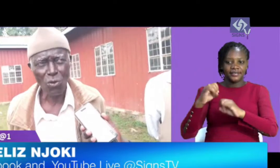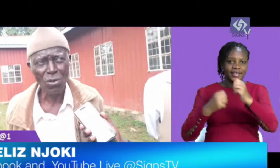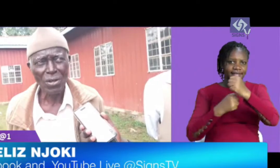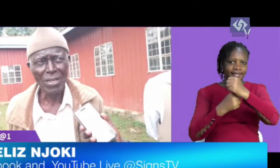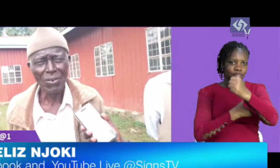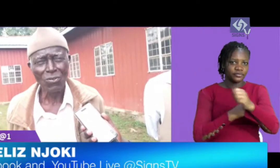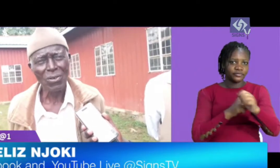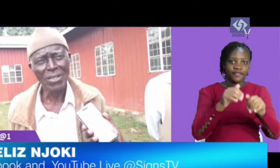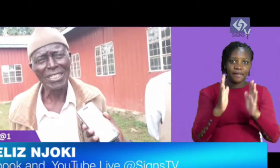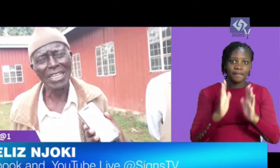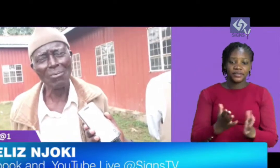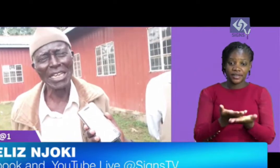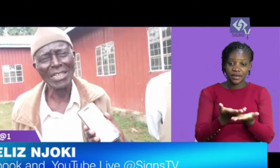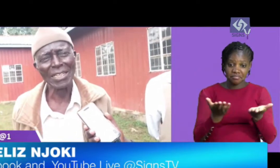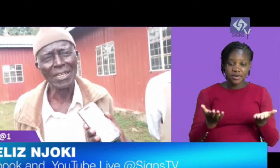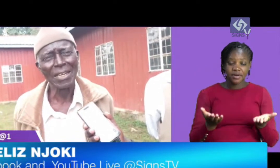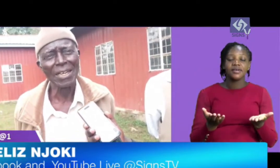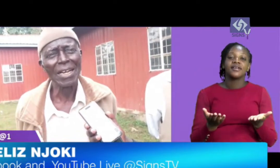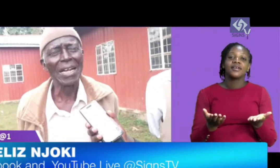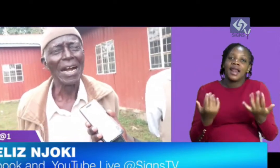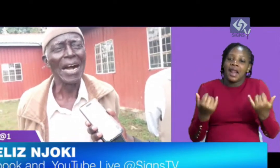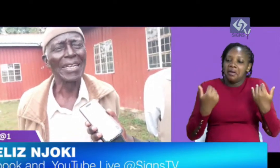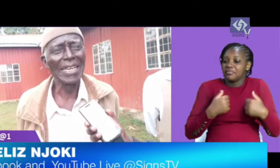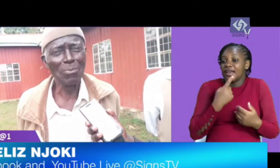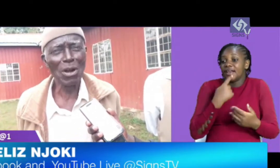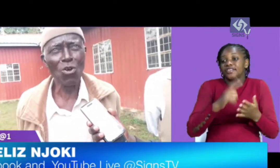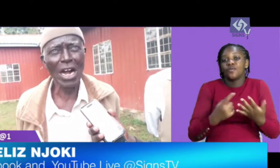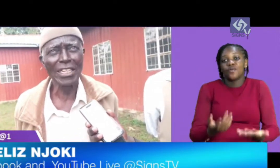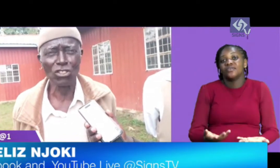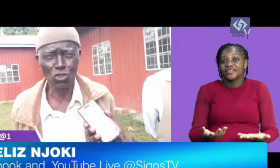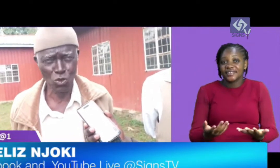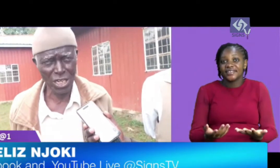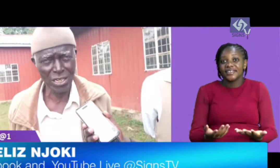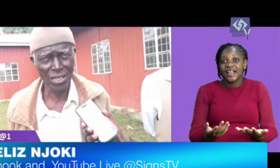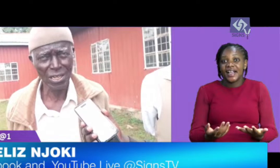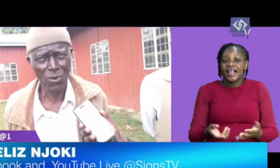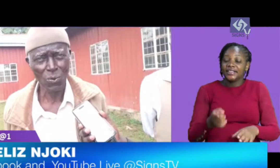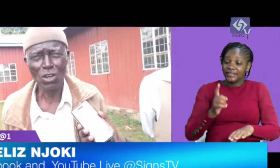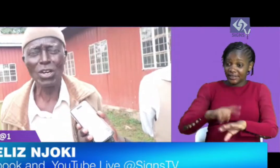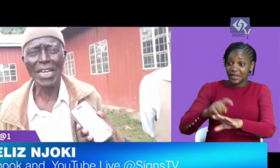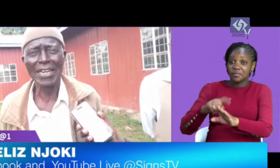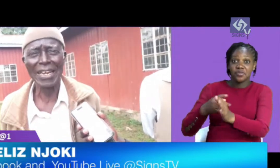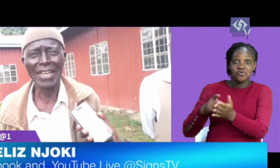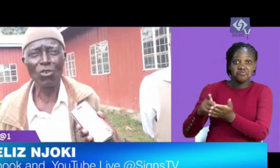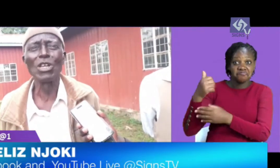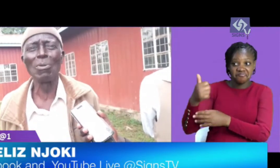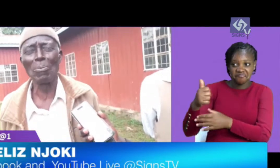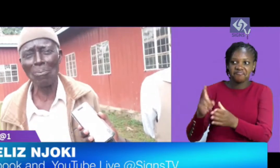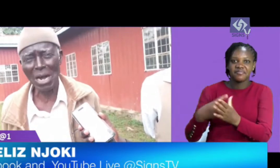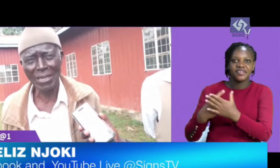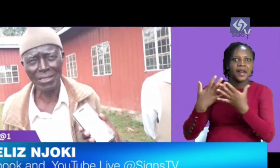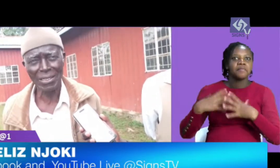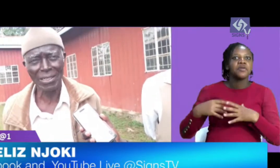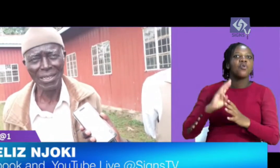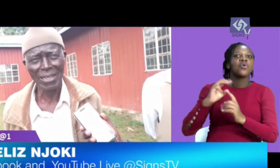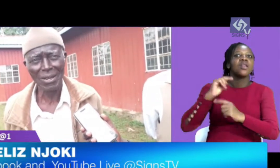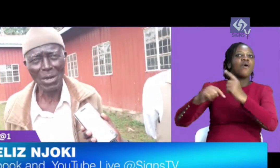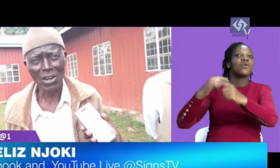nguvu. Niseme nini? Akilipa kwa wakati nzuri, watu wataendelea kulima